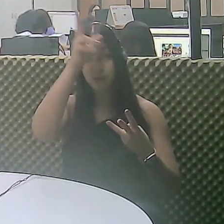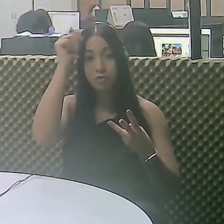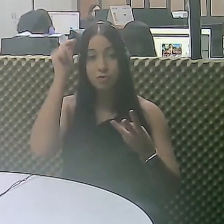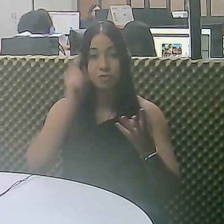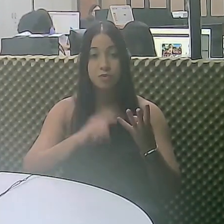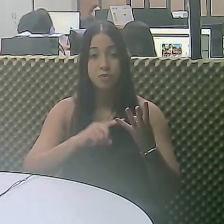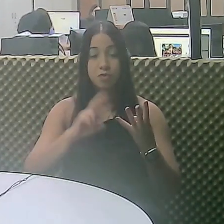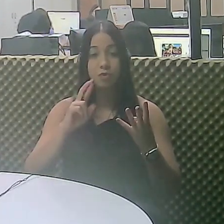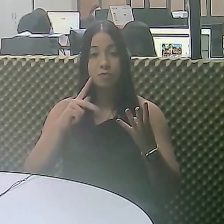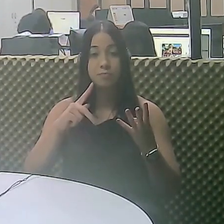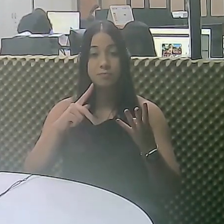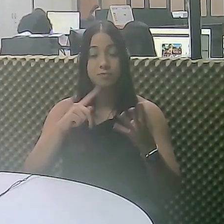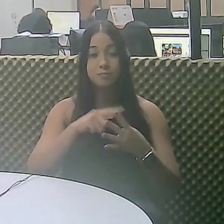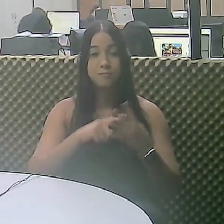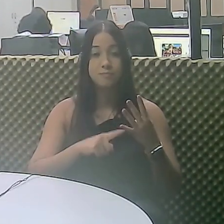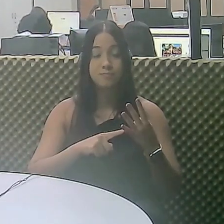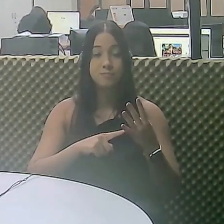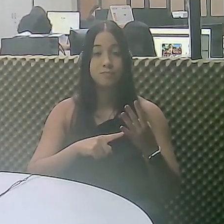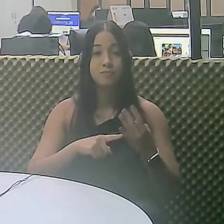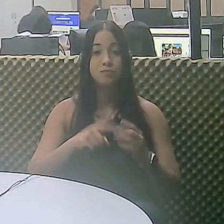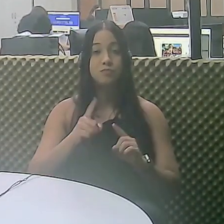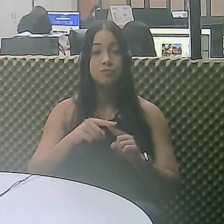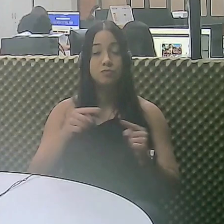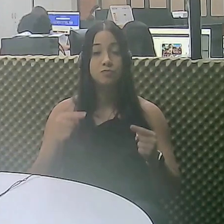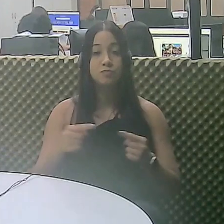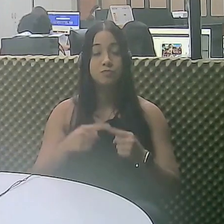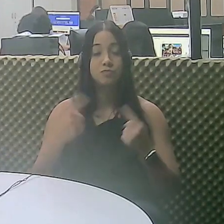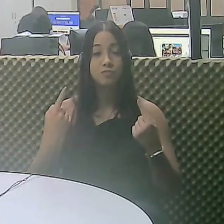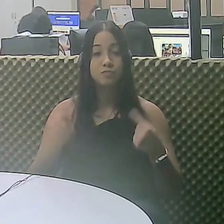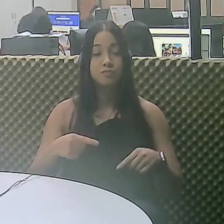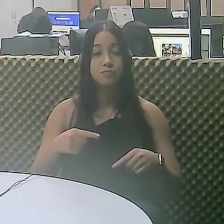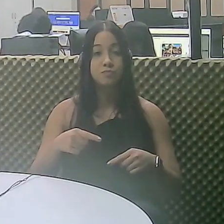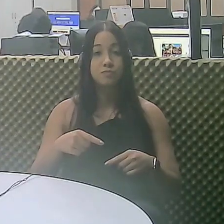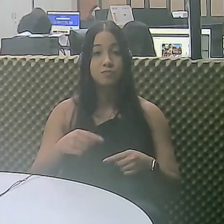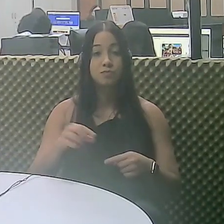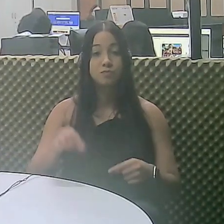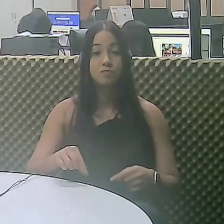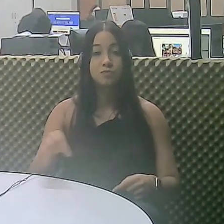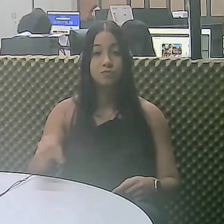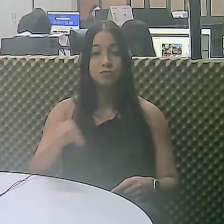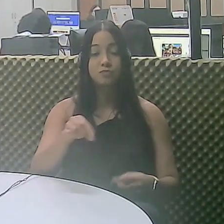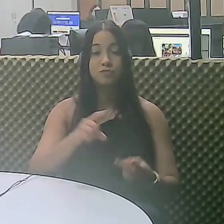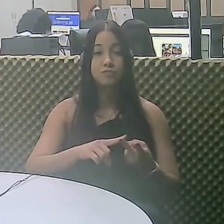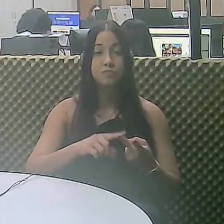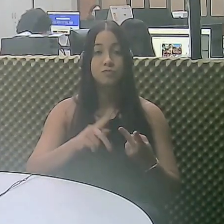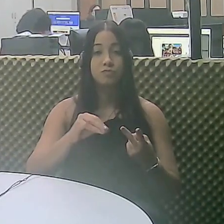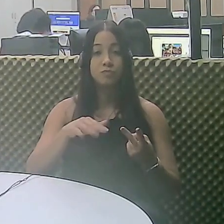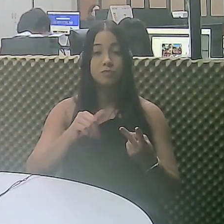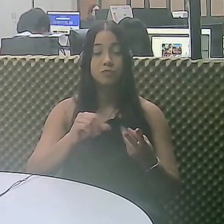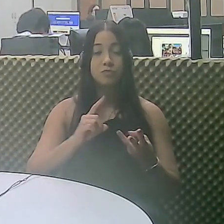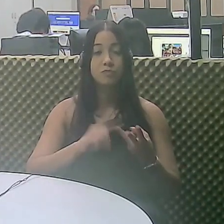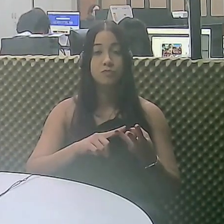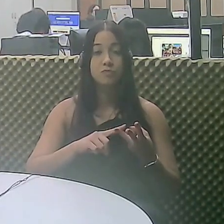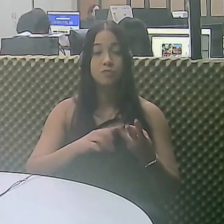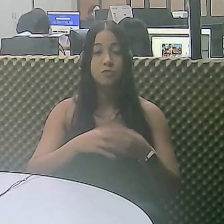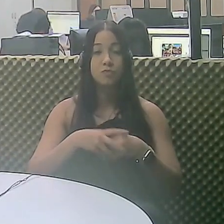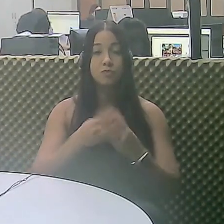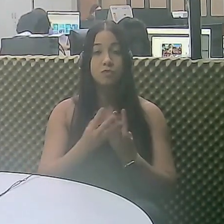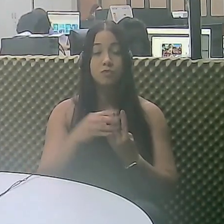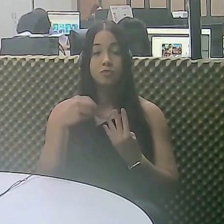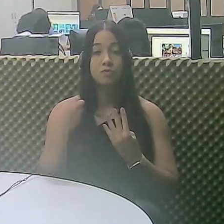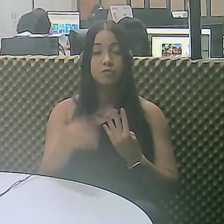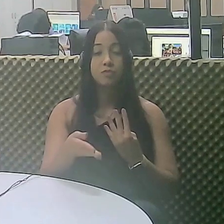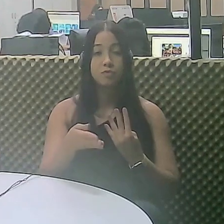Rondom Pacheco as modalidades que compõem o torneio são dama dominó truco sinuca tênis de